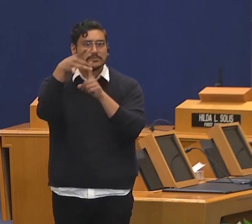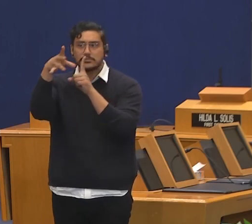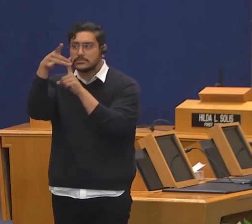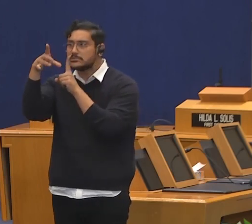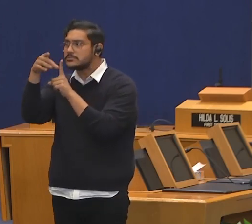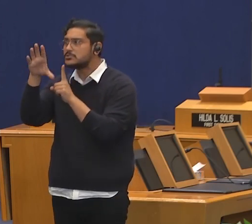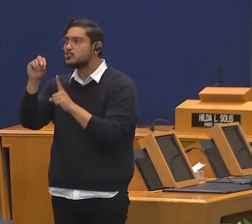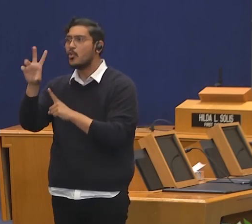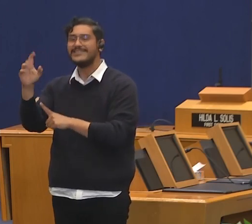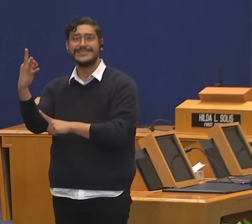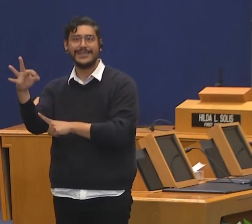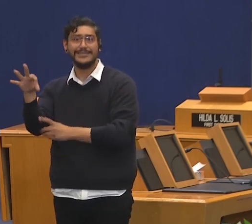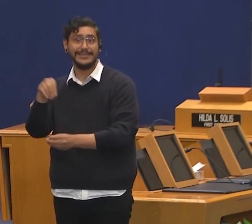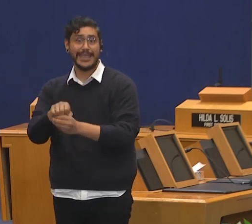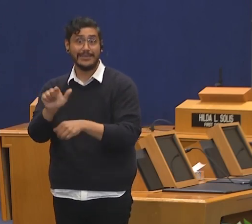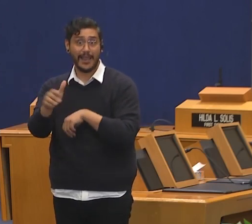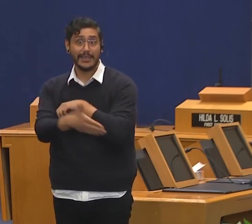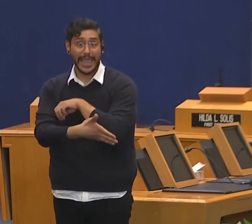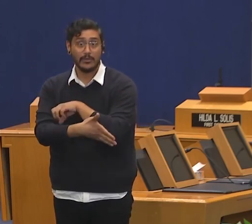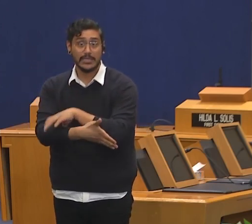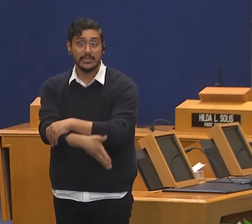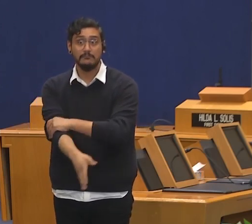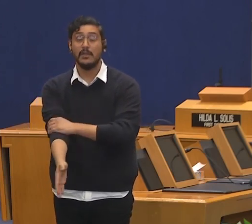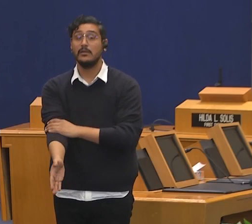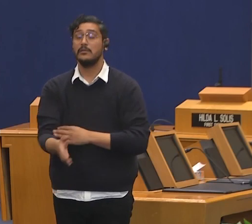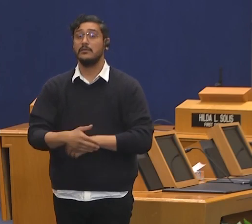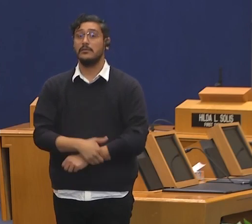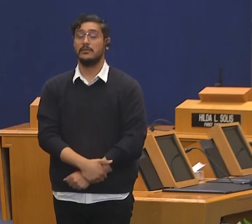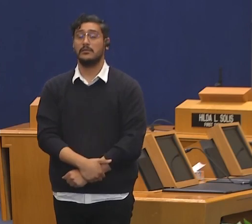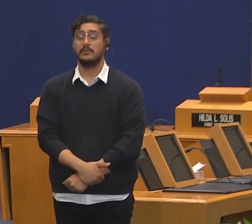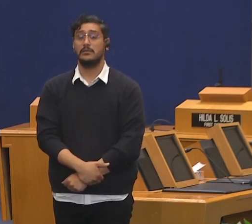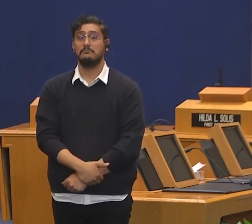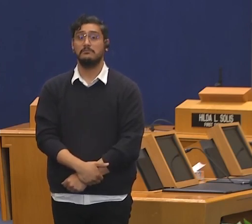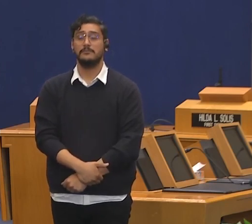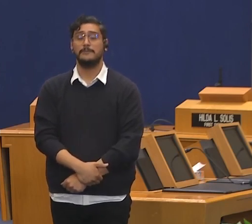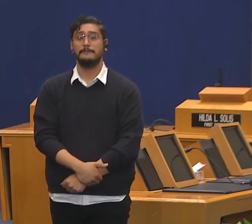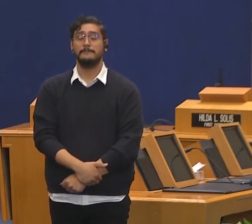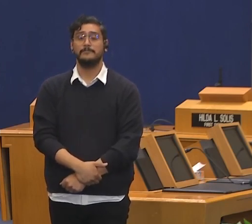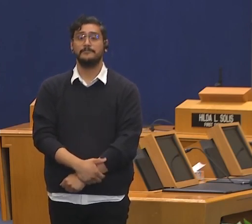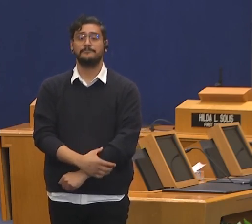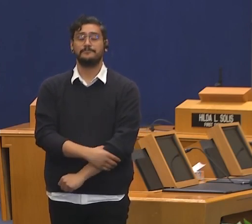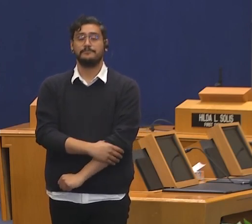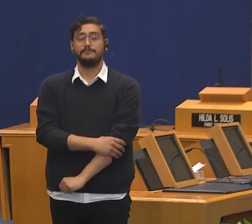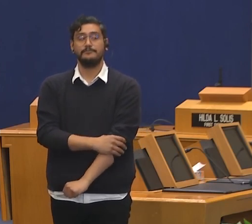Los Ángeles, independientemente de si alguna vez se enfermaron